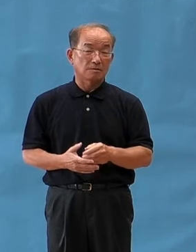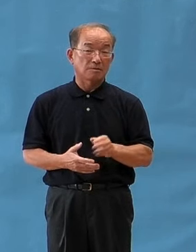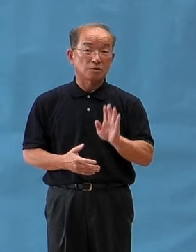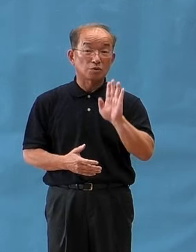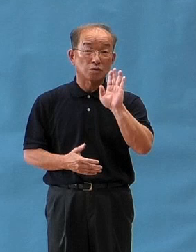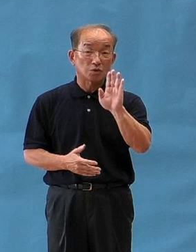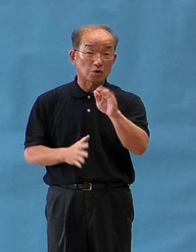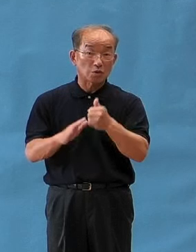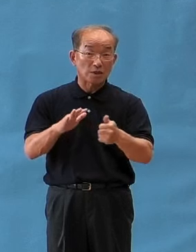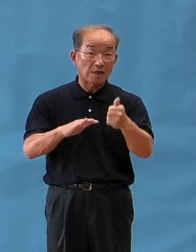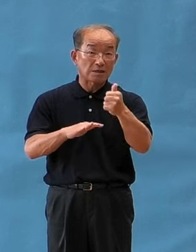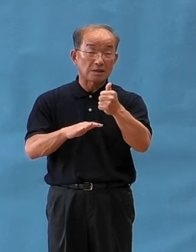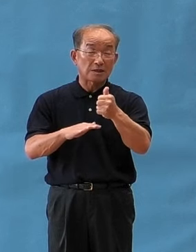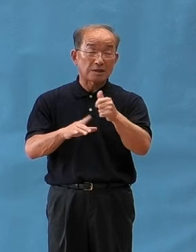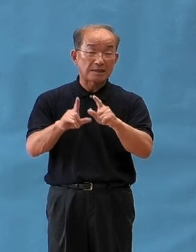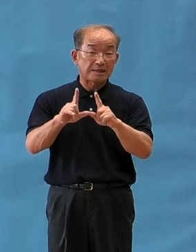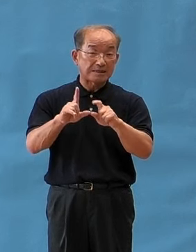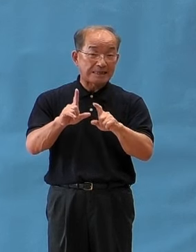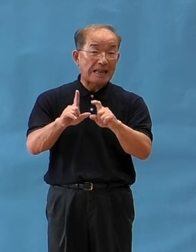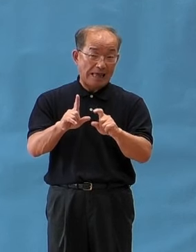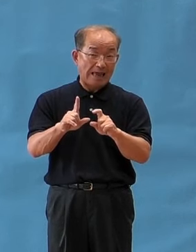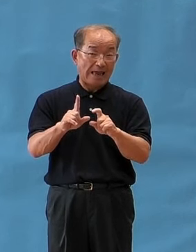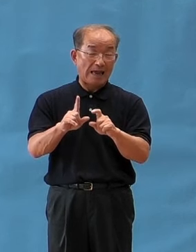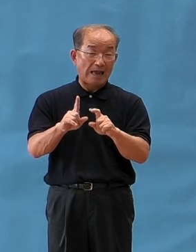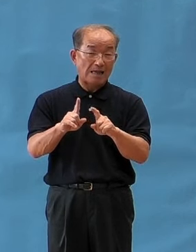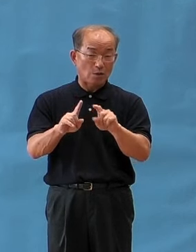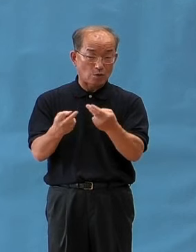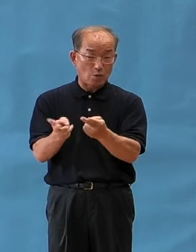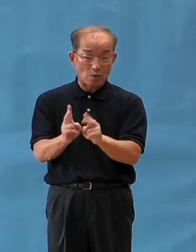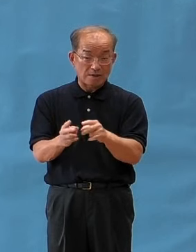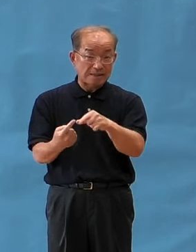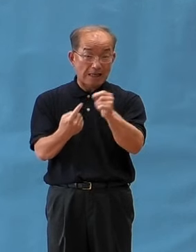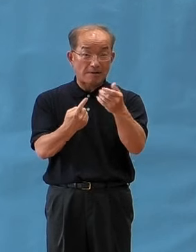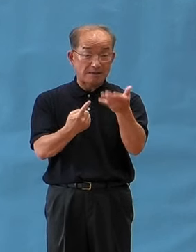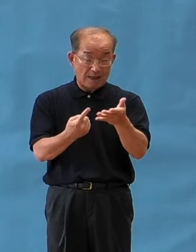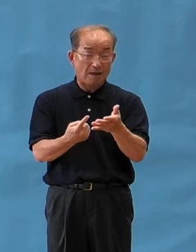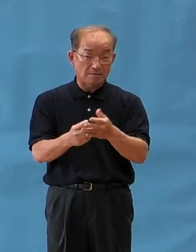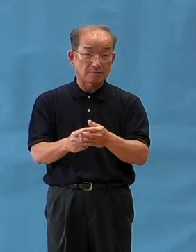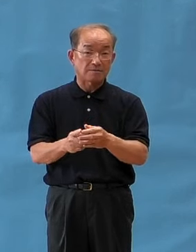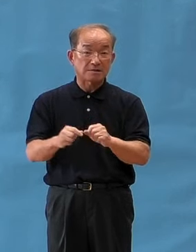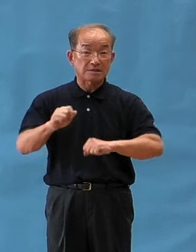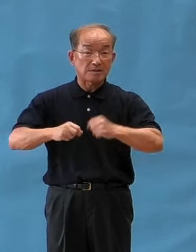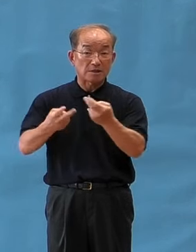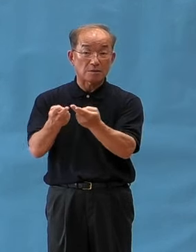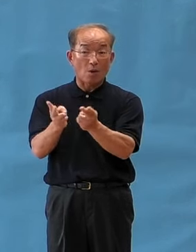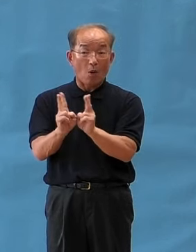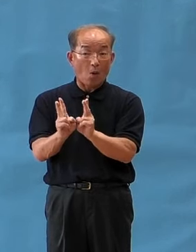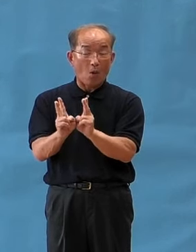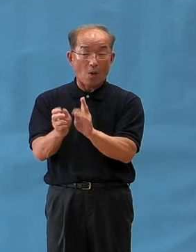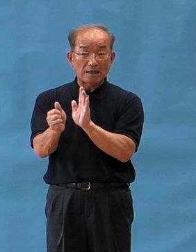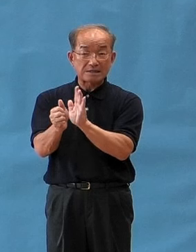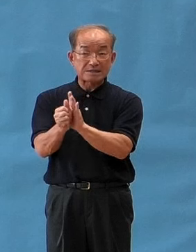選挙で比例どこに入れますかって言ったときに、自民党は支持率よりも低いですよ。